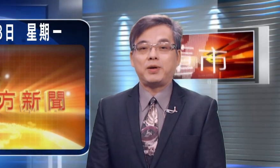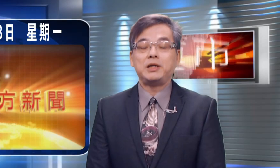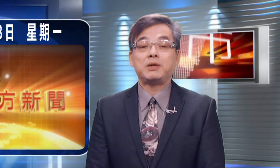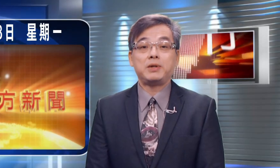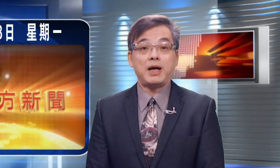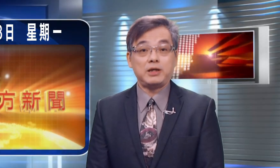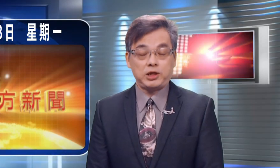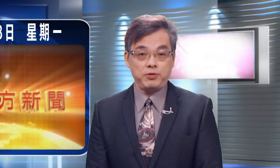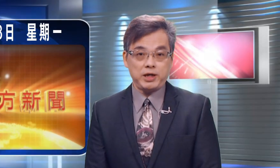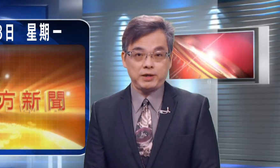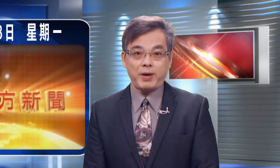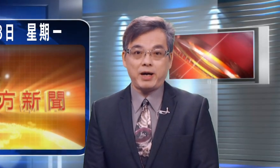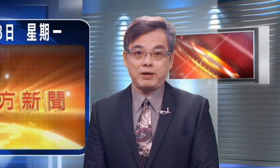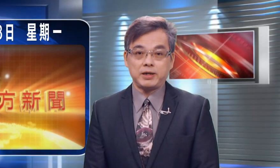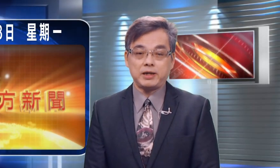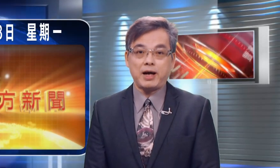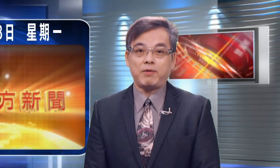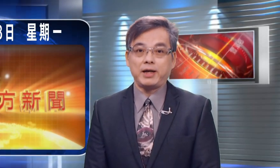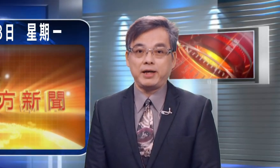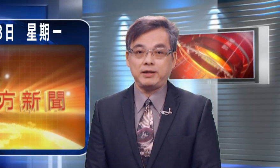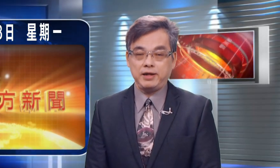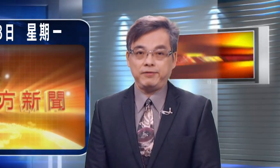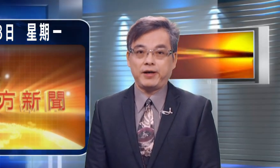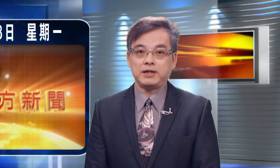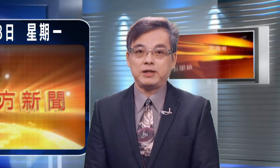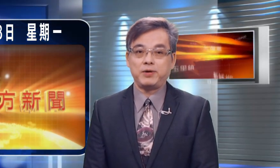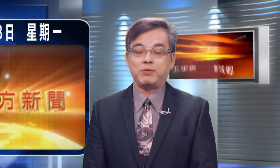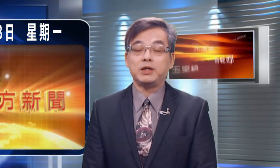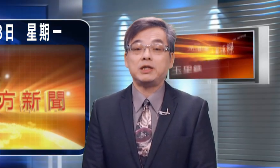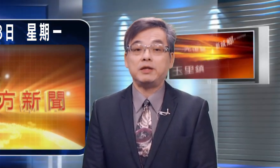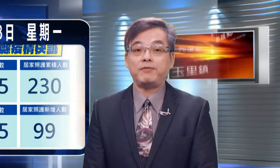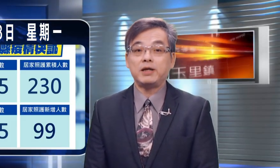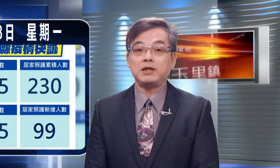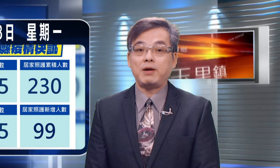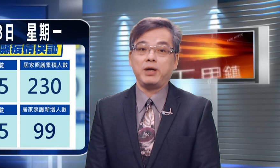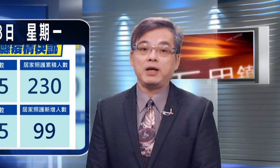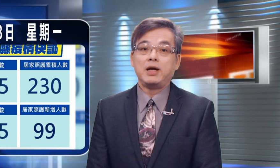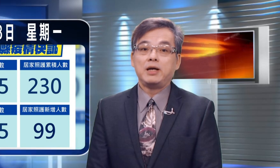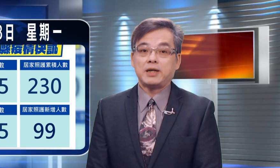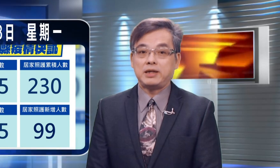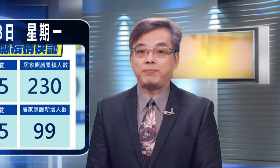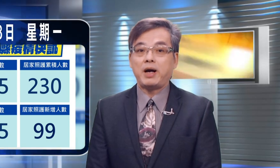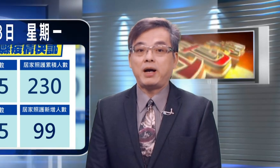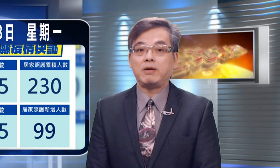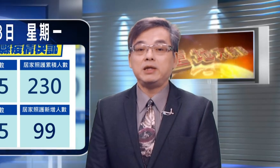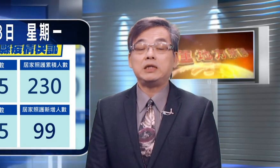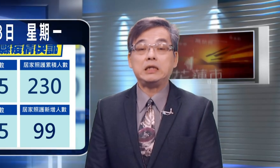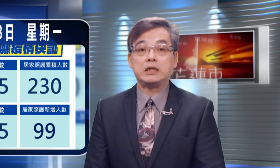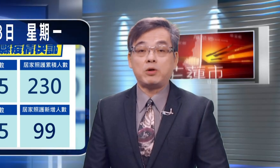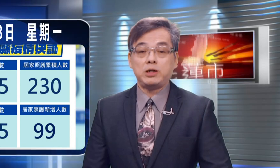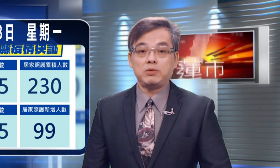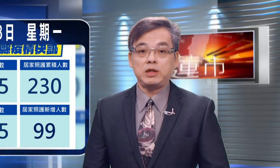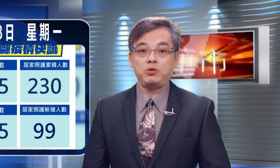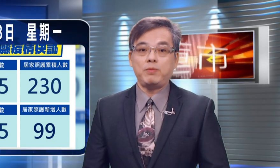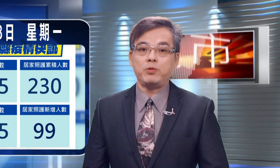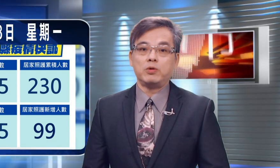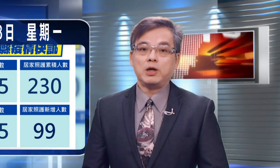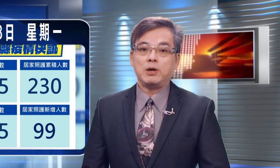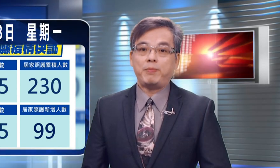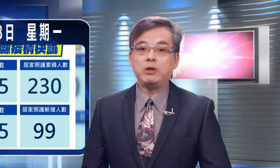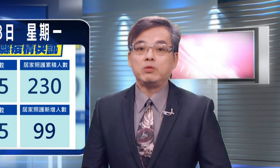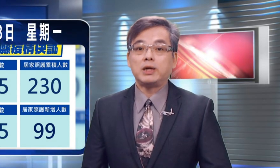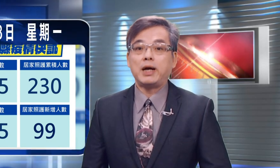大家好，欢迎收看4月18号的大花莲地方新闻，我是方家伟。在18号，疫情指挥中心宣